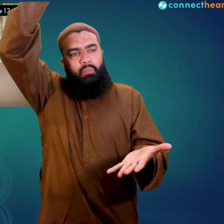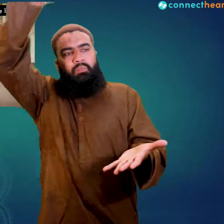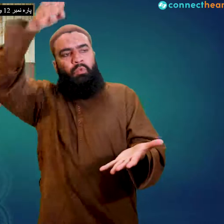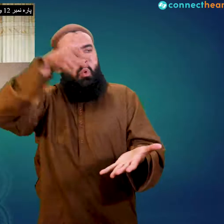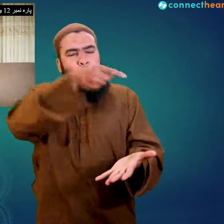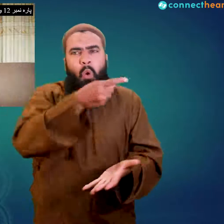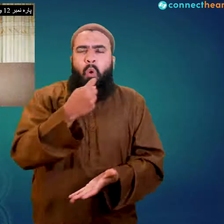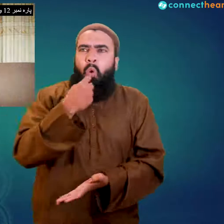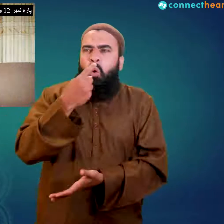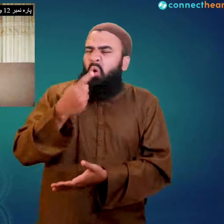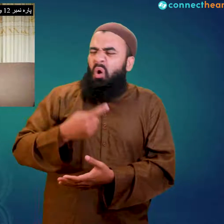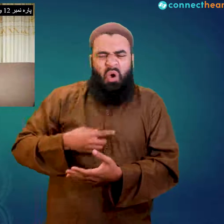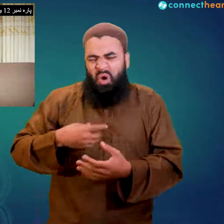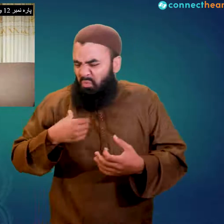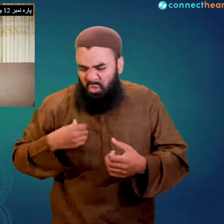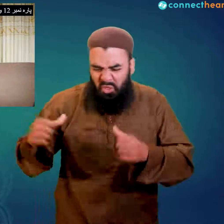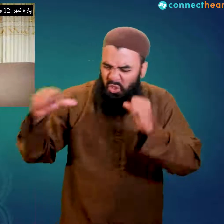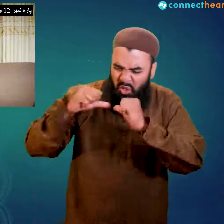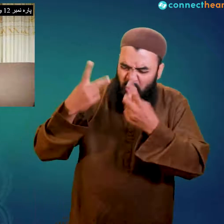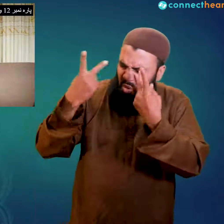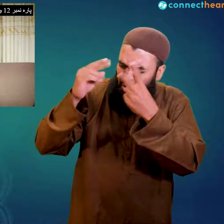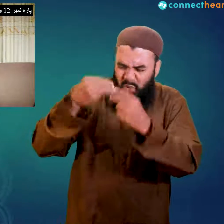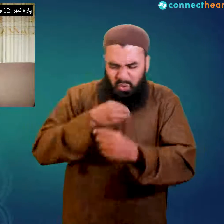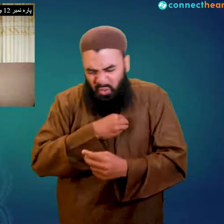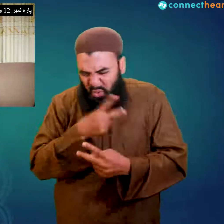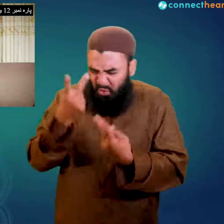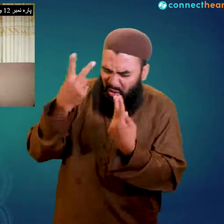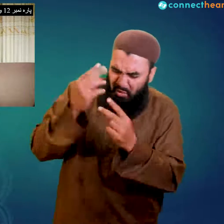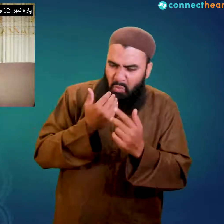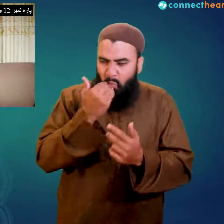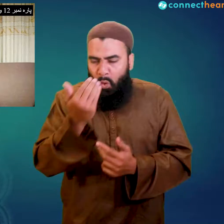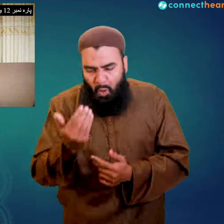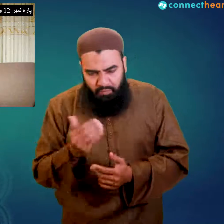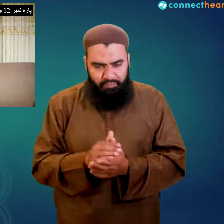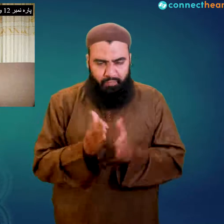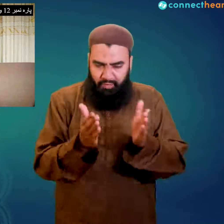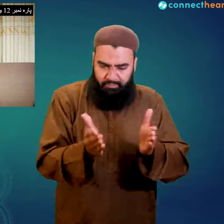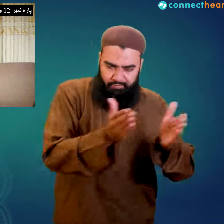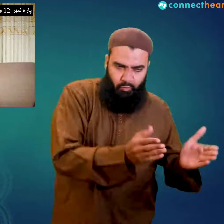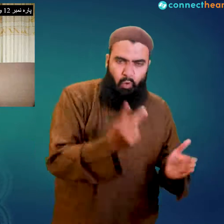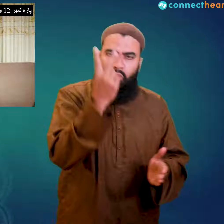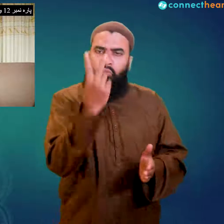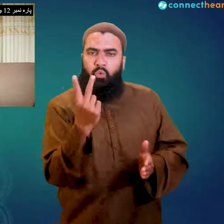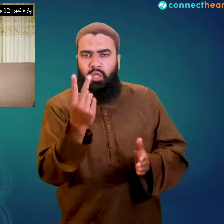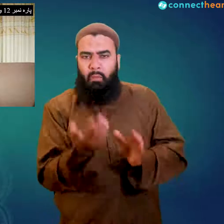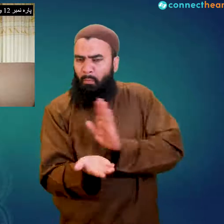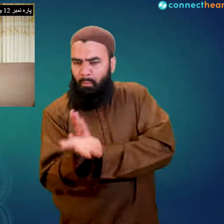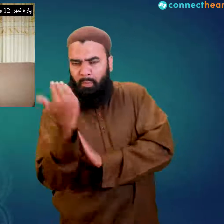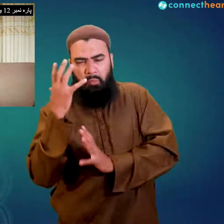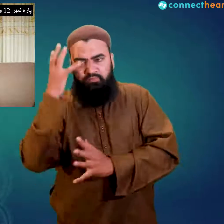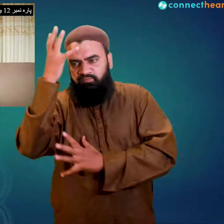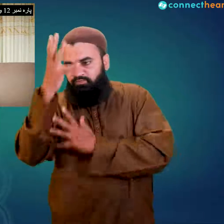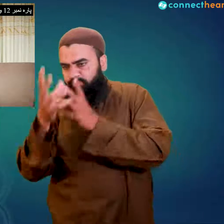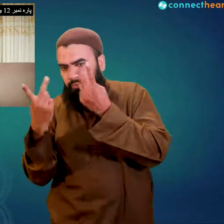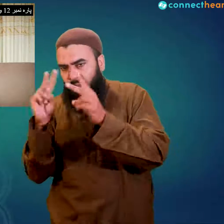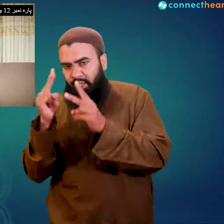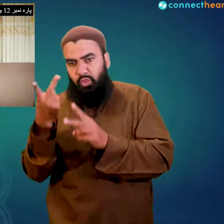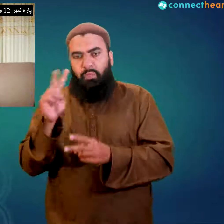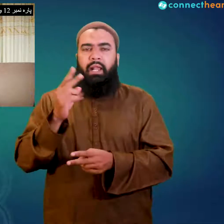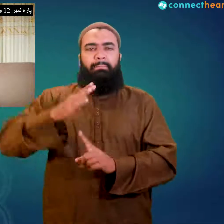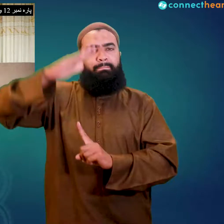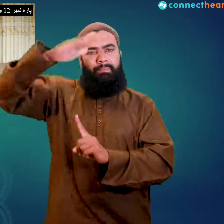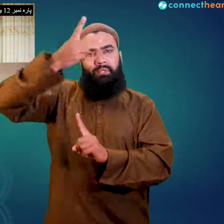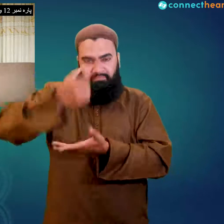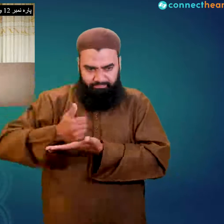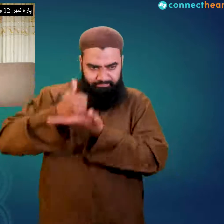ہے۔ اسی طرح اگر تکلیف کے بعد ہم اس کو کوئی نعمت اور راحت دے دیتے ہیں تو وہ اترانے لگتا ہے۔